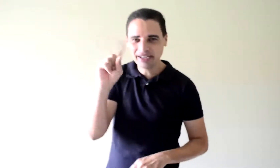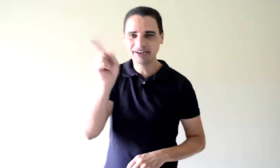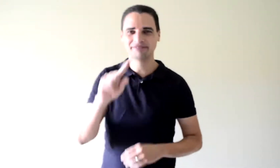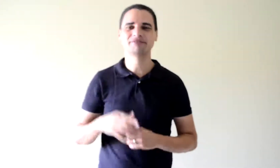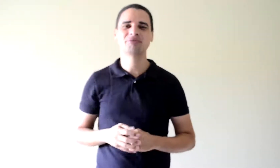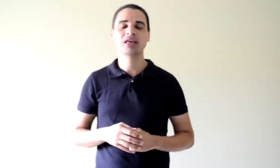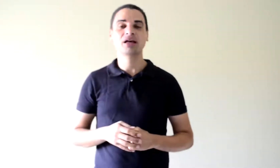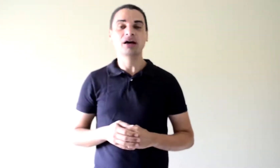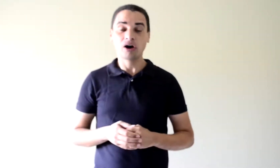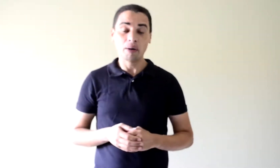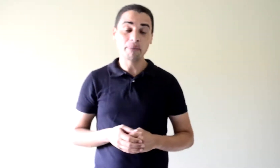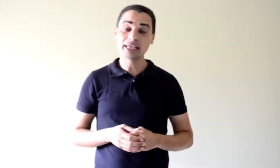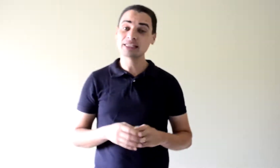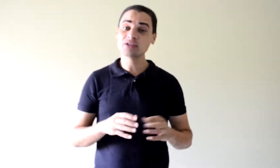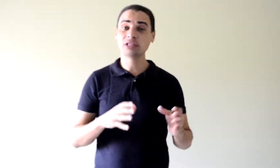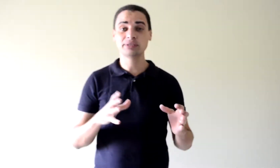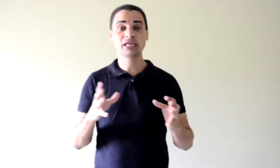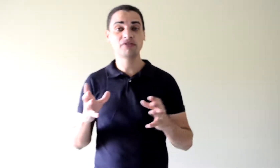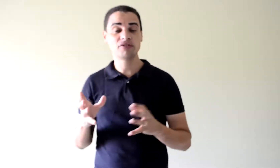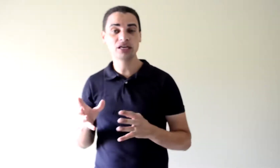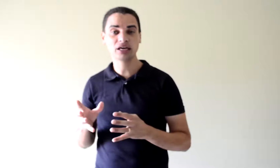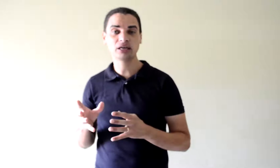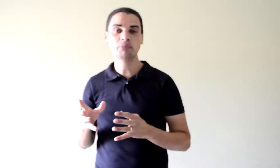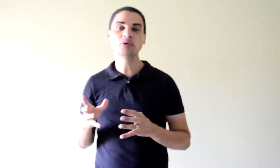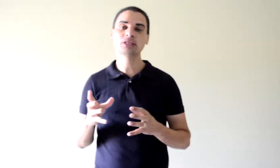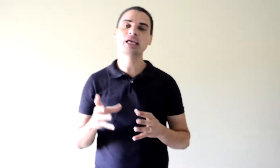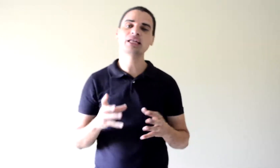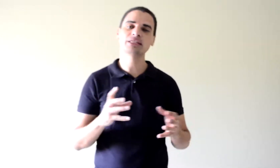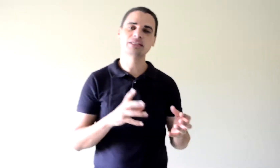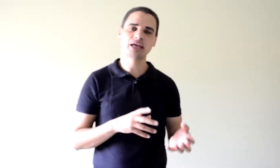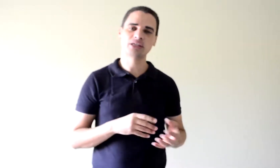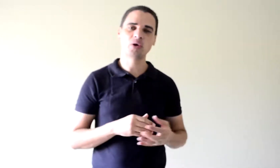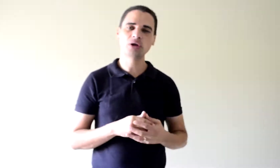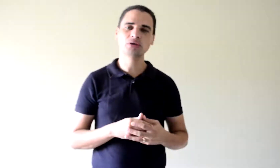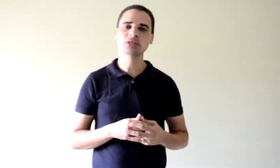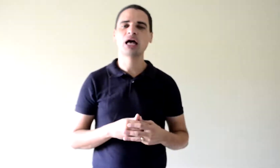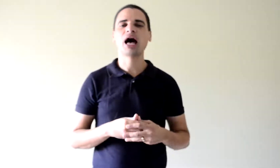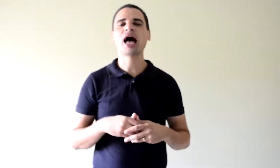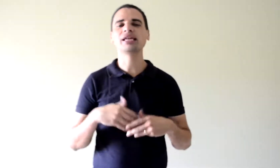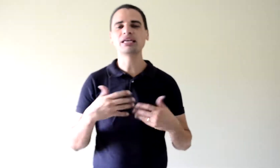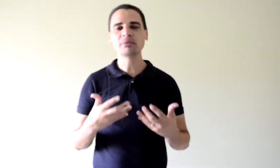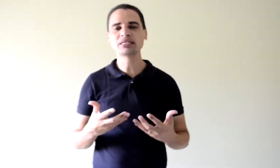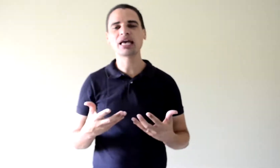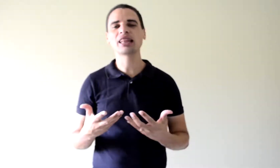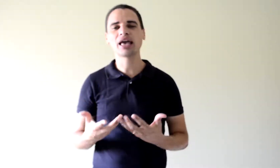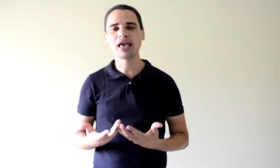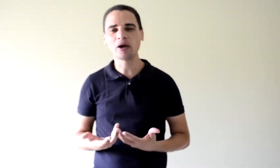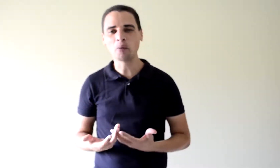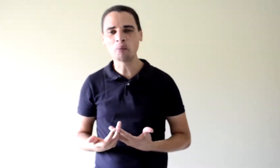não. Mas isso não significa que por ter esses sinais icônicos, a Libras ela é